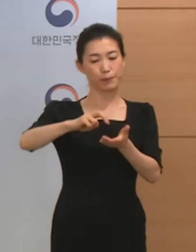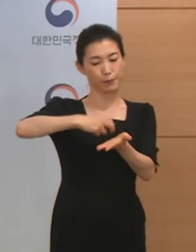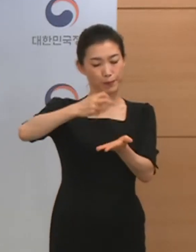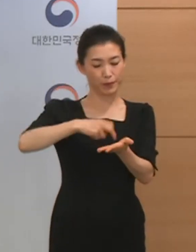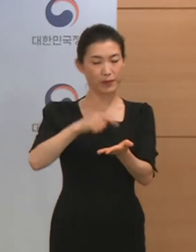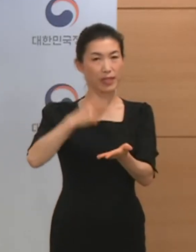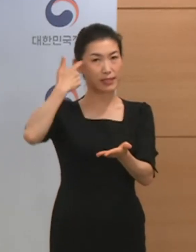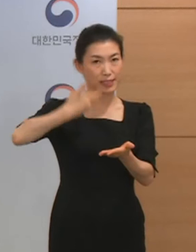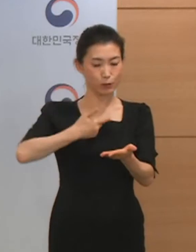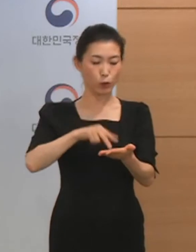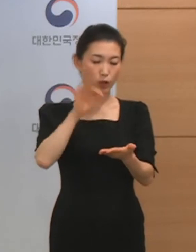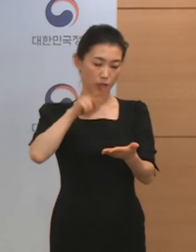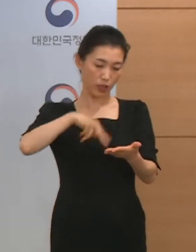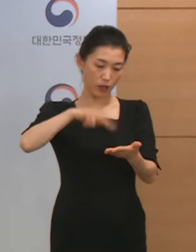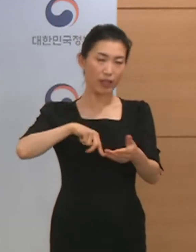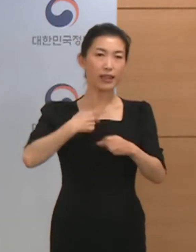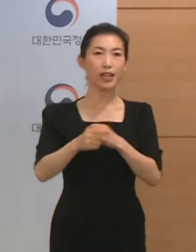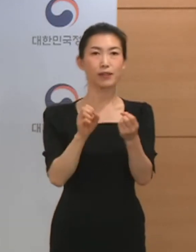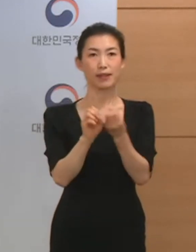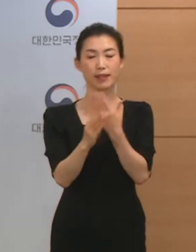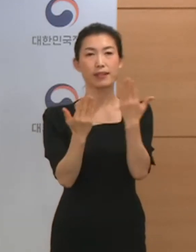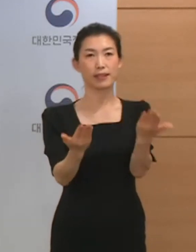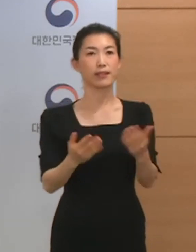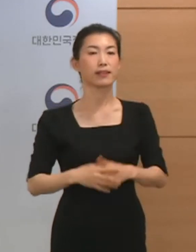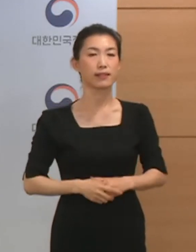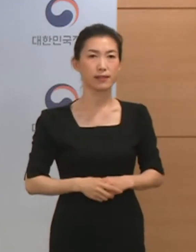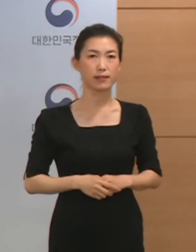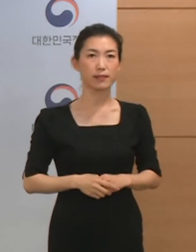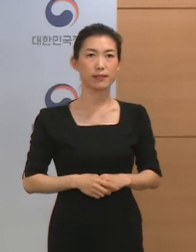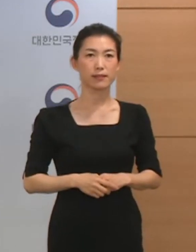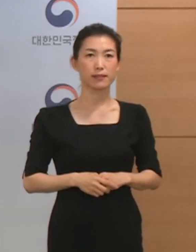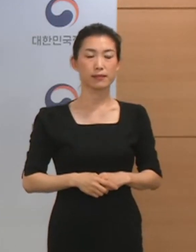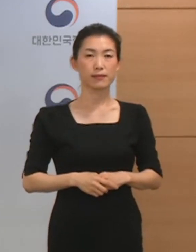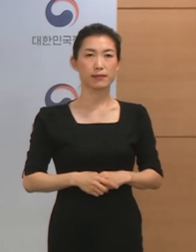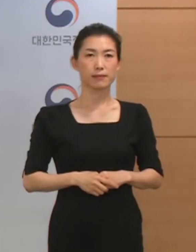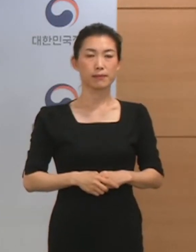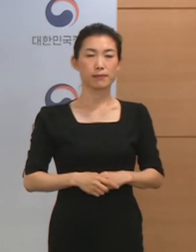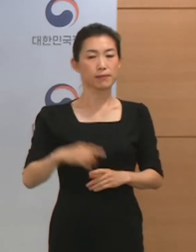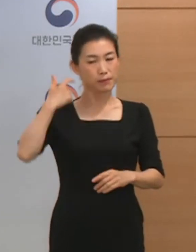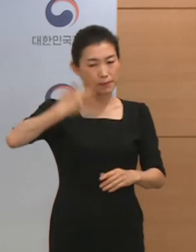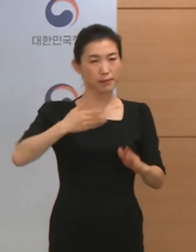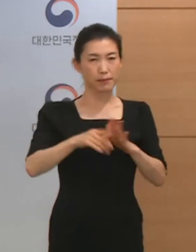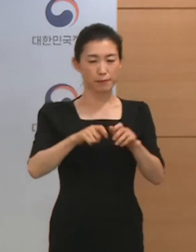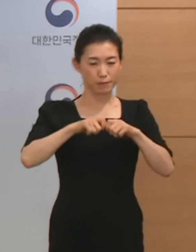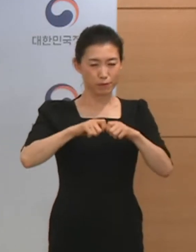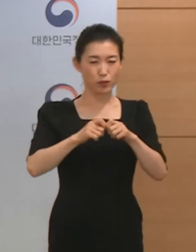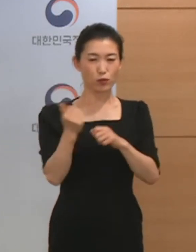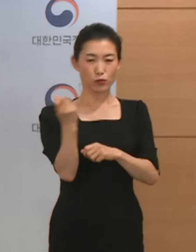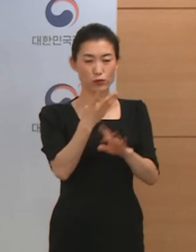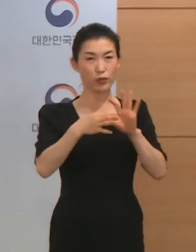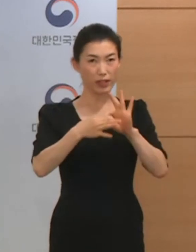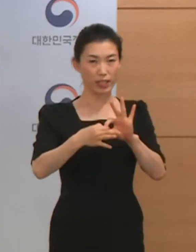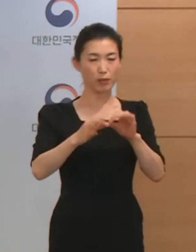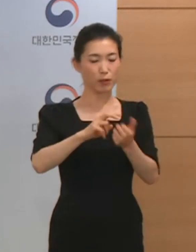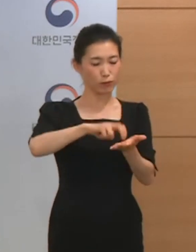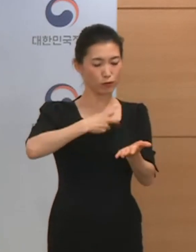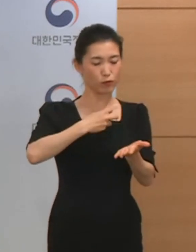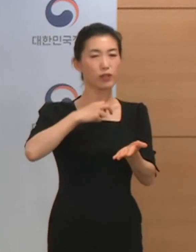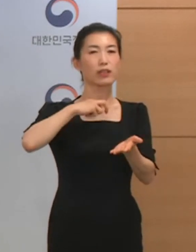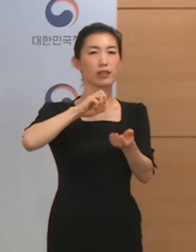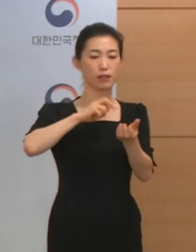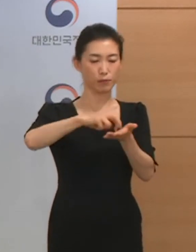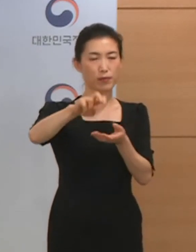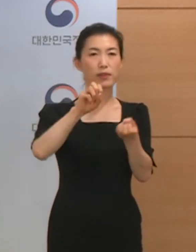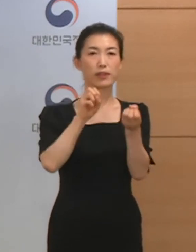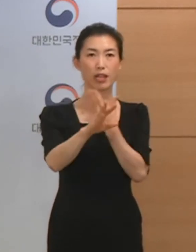기자분들이 온라인으로 전달한 질문에 답하는 형태로 진행됩니다. 구체적인 통계 등에 대한 문의는 언론 대응팀으로 부탁드립니다.